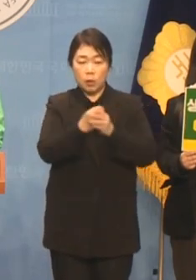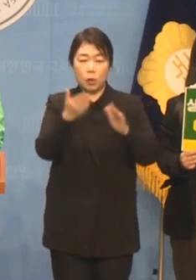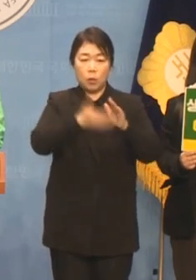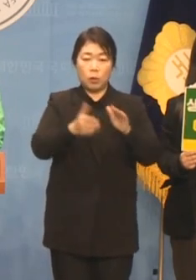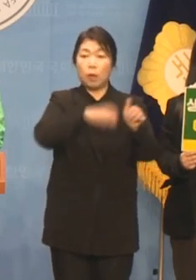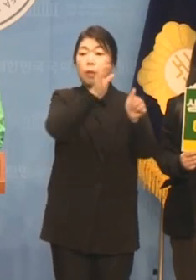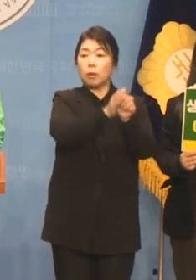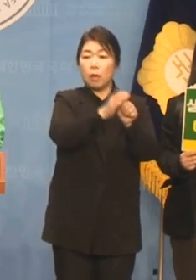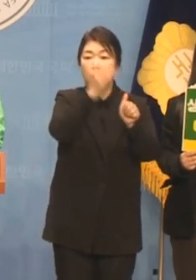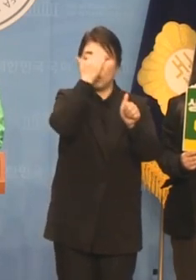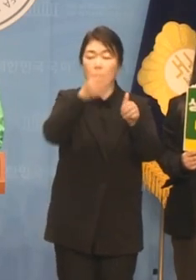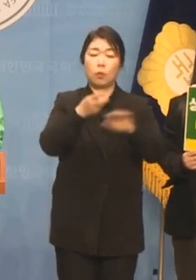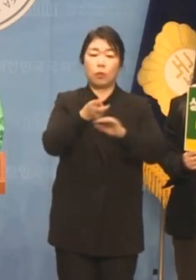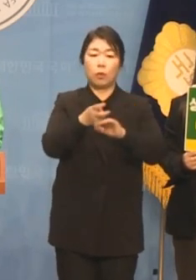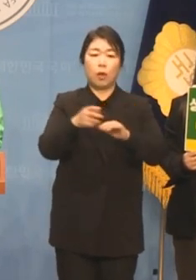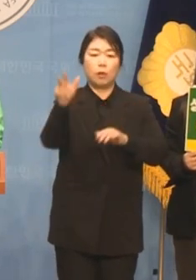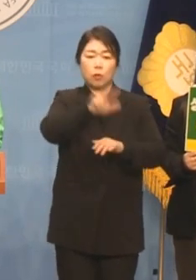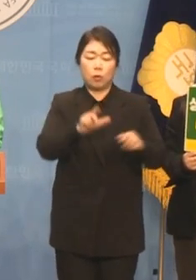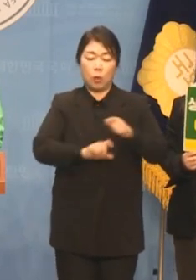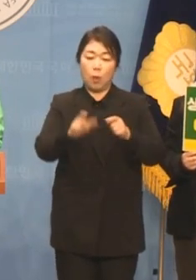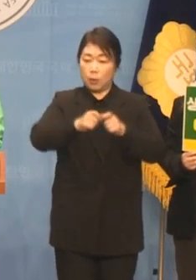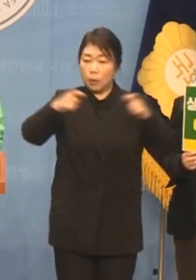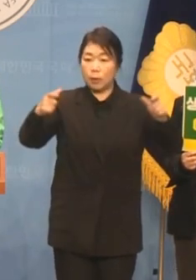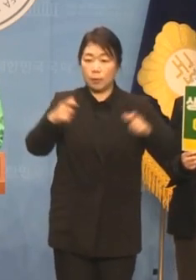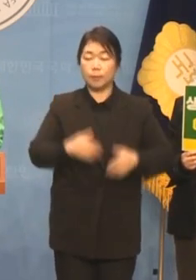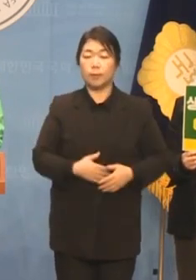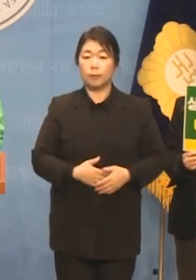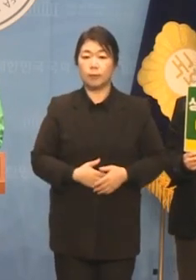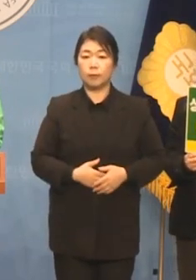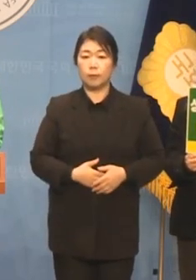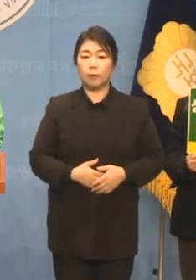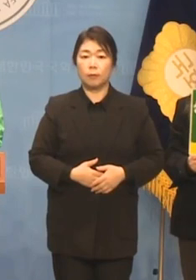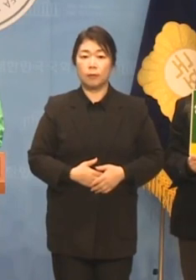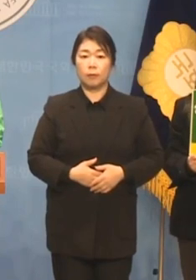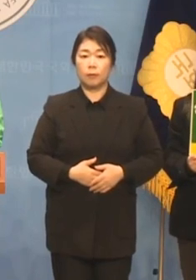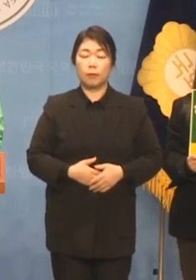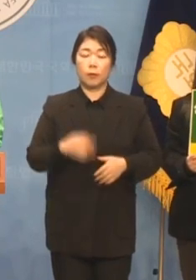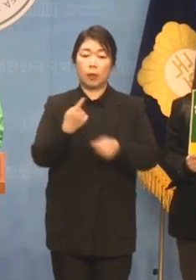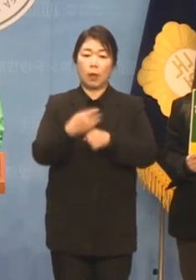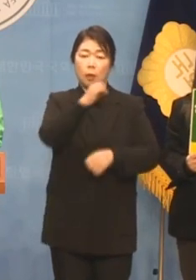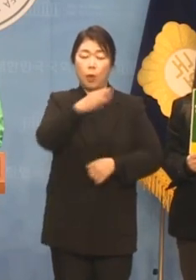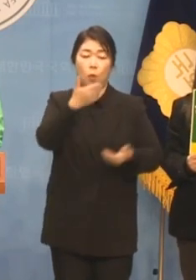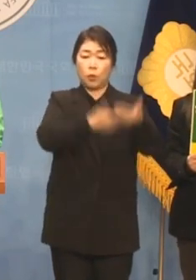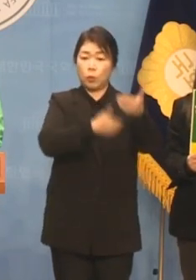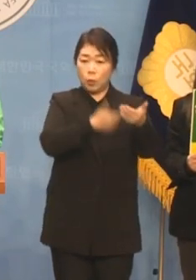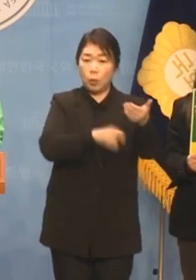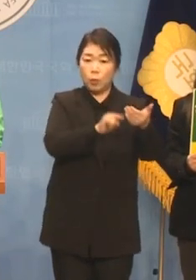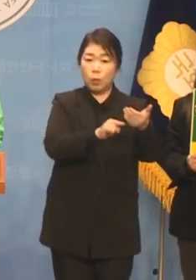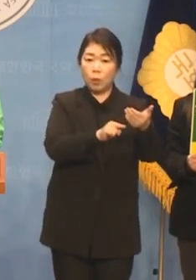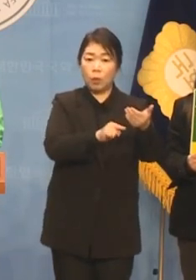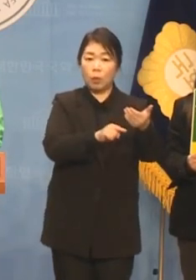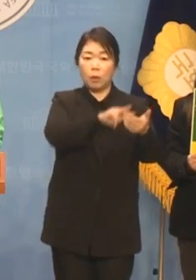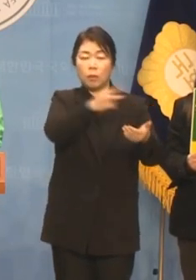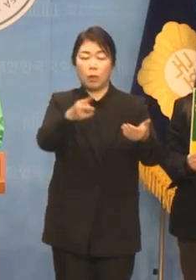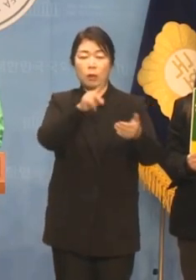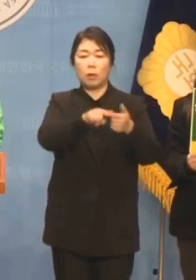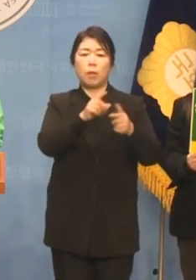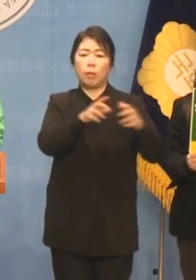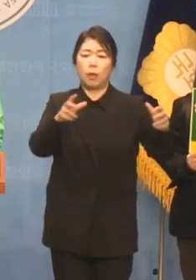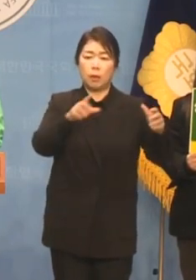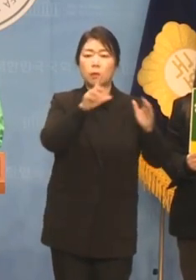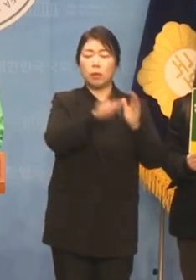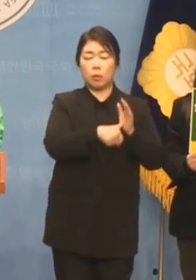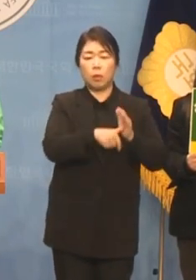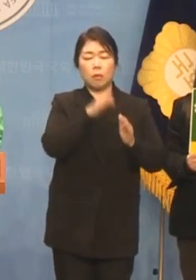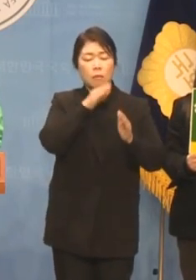우상 교통을 전국으로 확대하겠습니다 녹색 정의당은 작년 양평 고속도로 노선 논란 당시에도